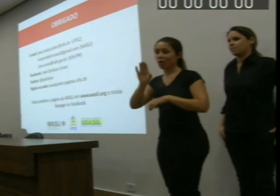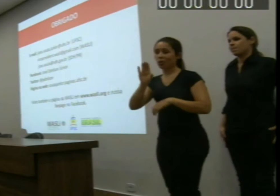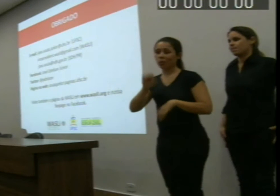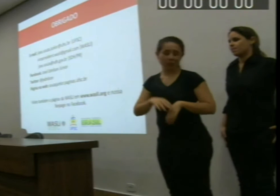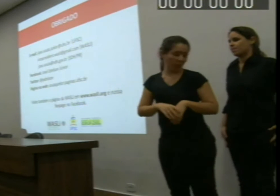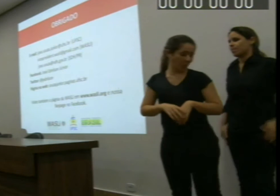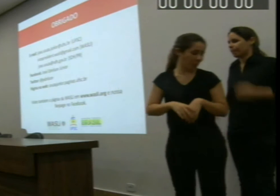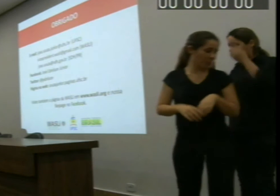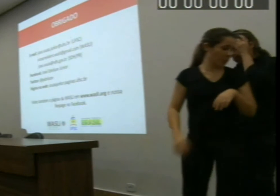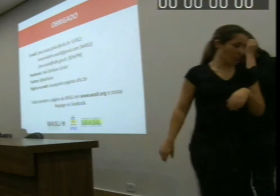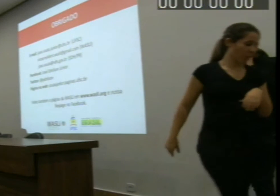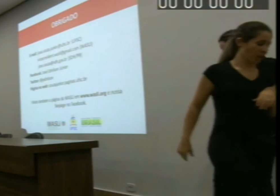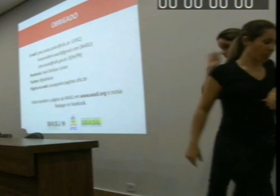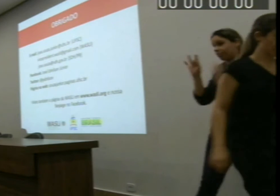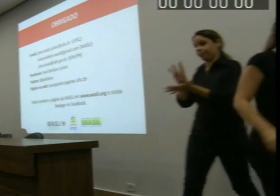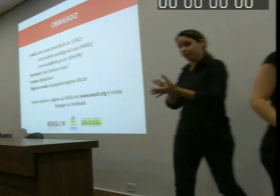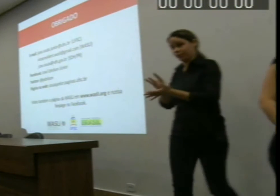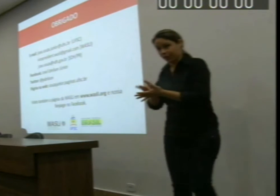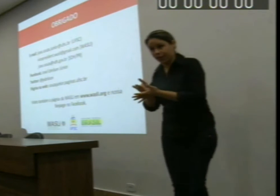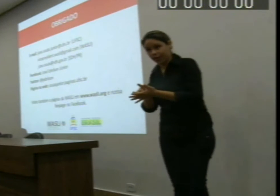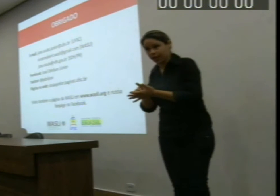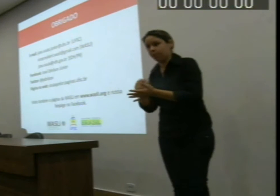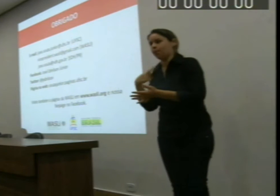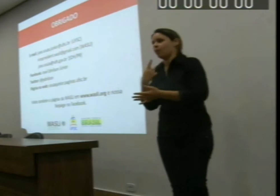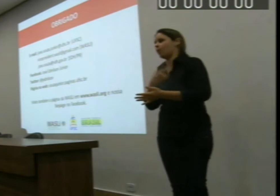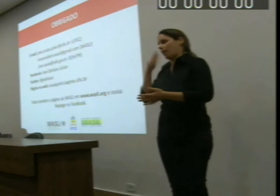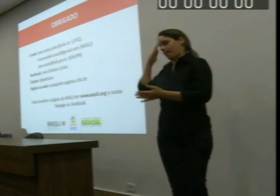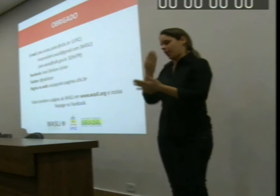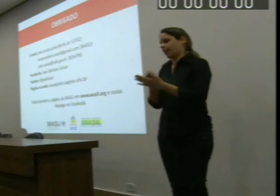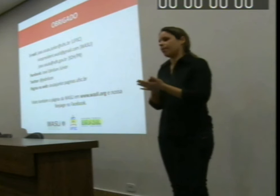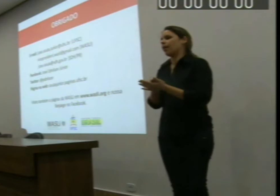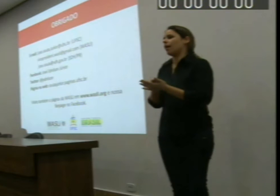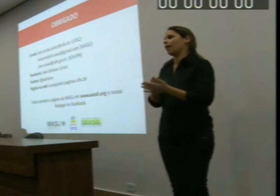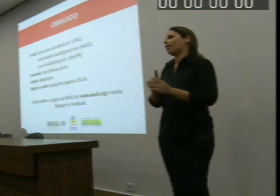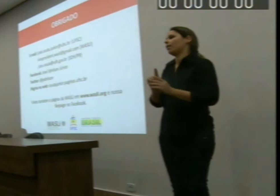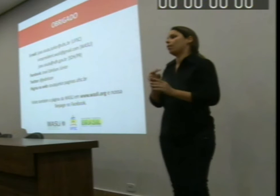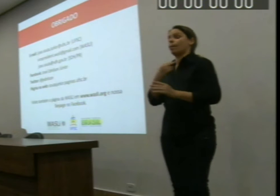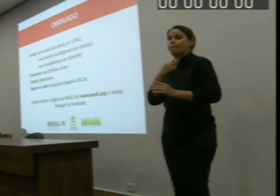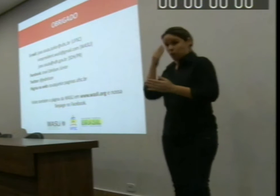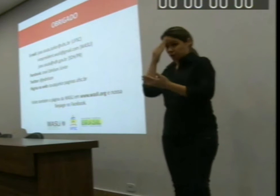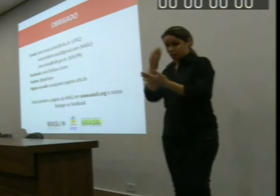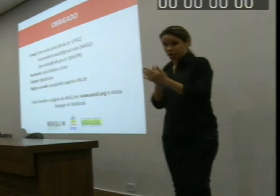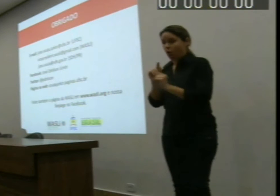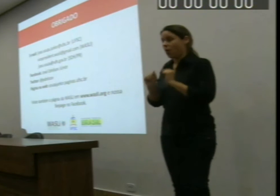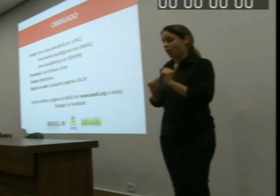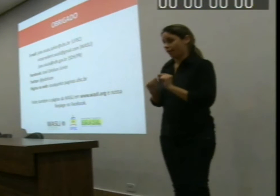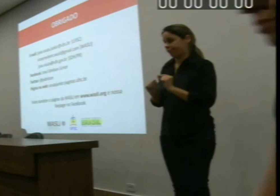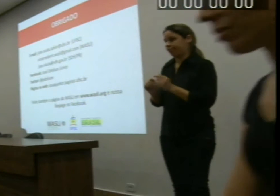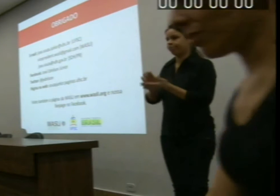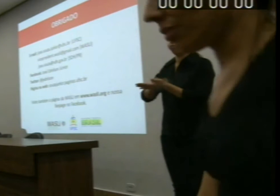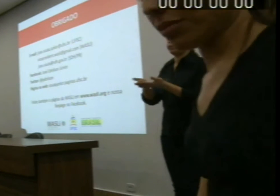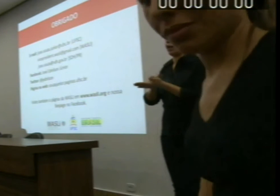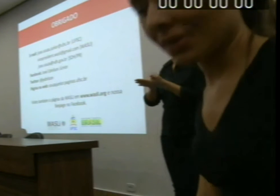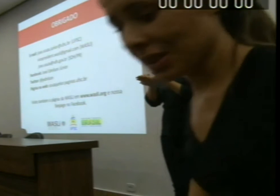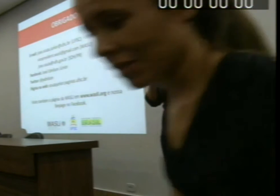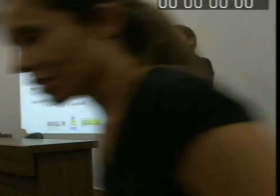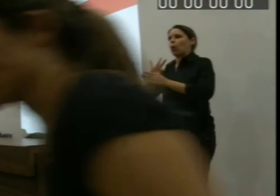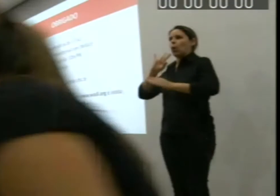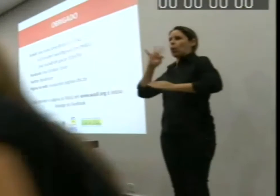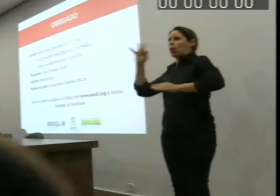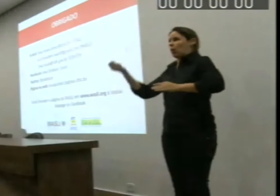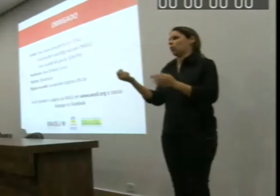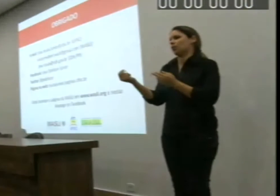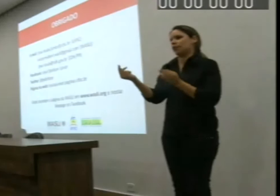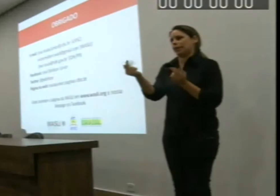acreditar que primeiro os intérpretes eh não pode ser generalizada essa prática não é porque acontece com um